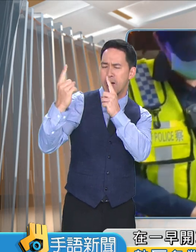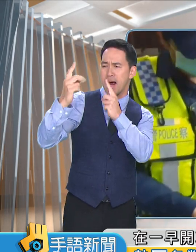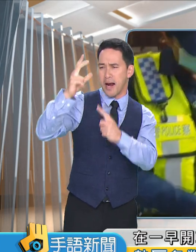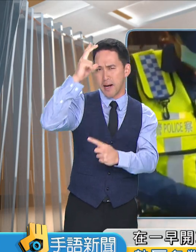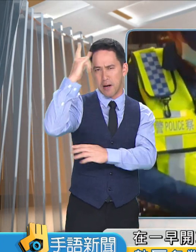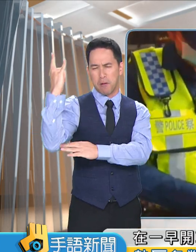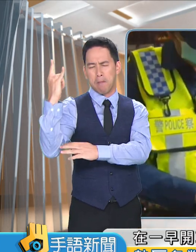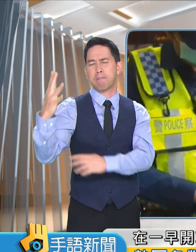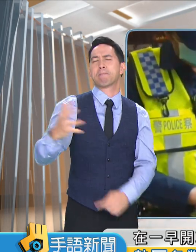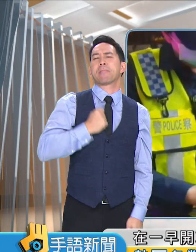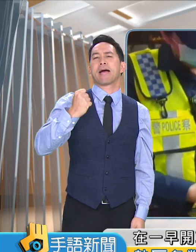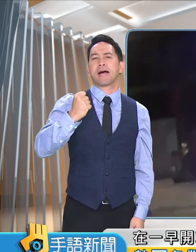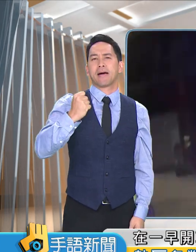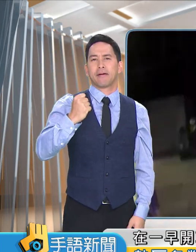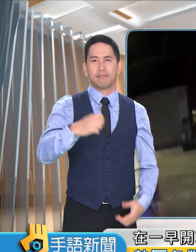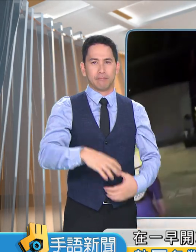时候被警方拦查。